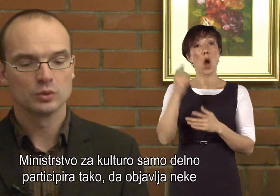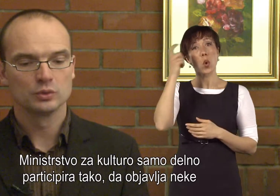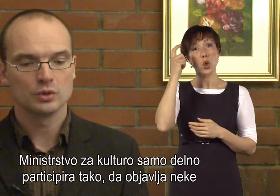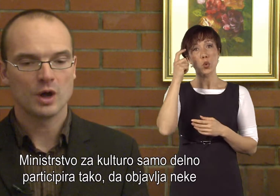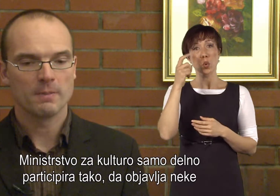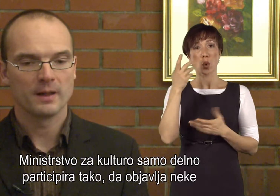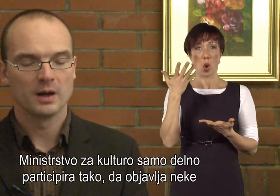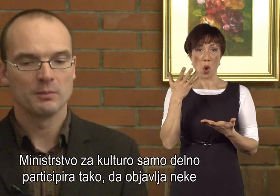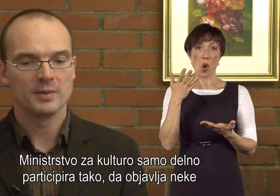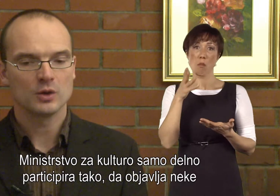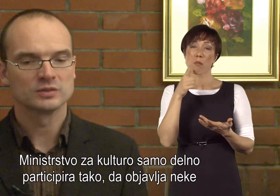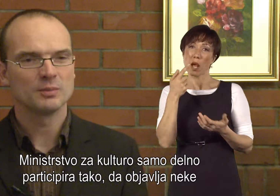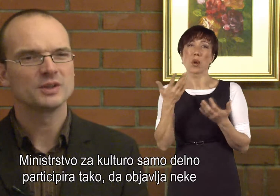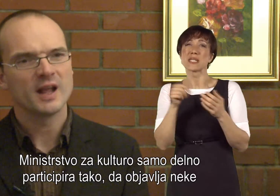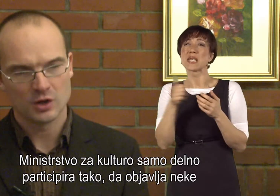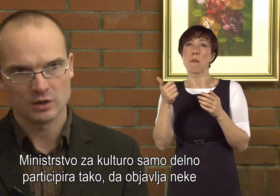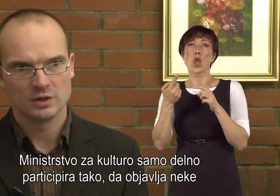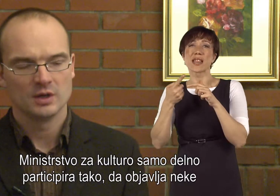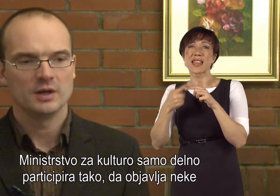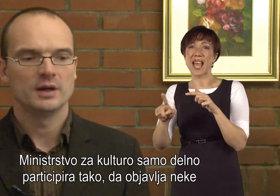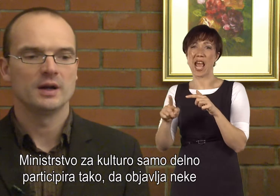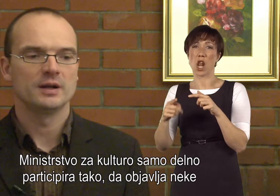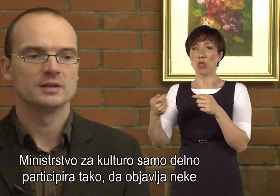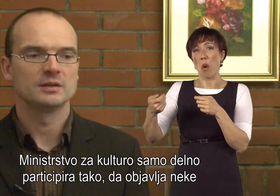Ministrstvo za kulturo, bom rekel, samo delno